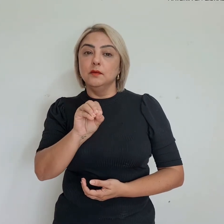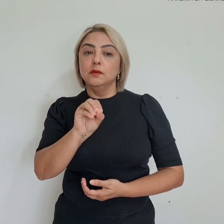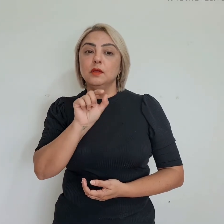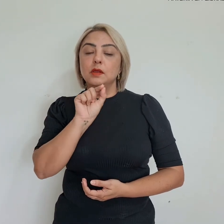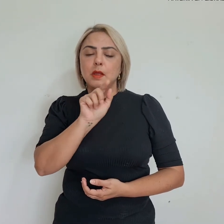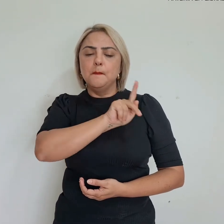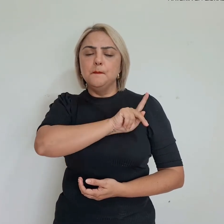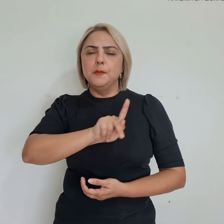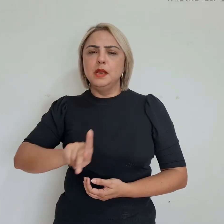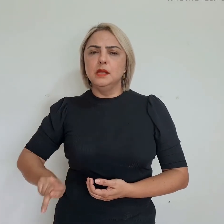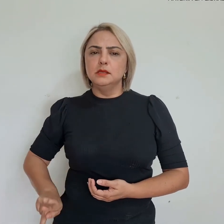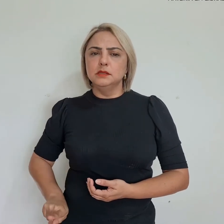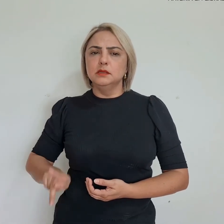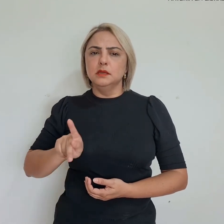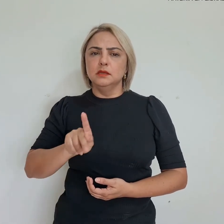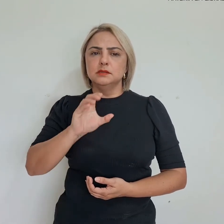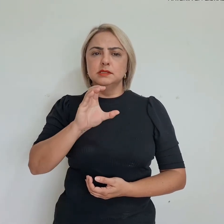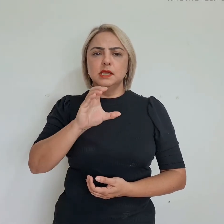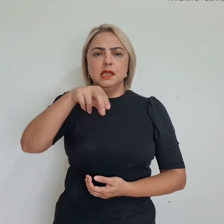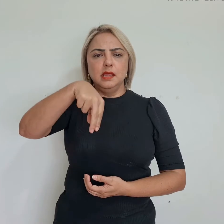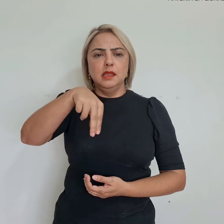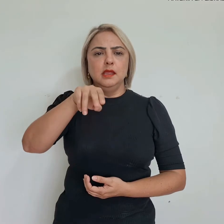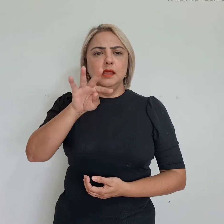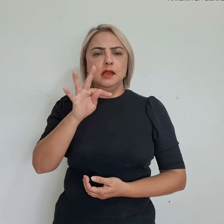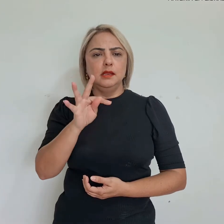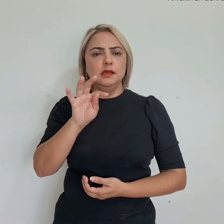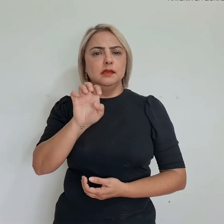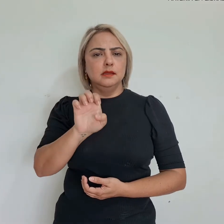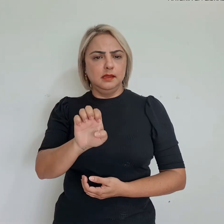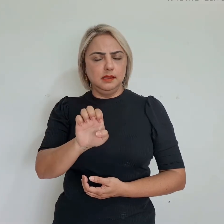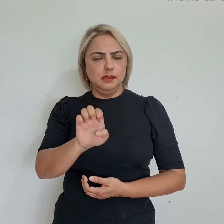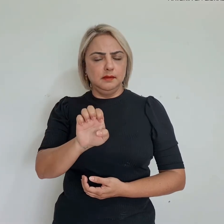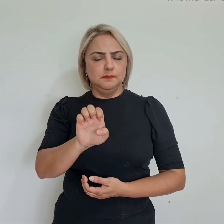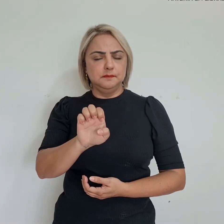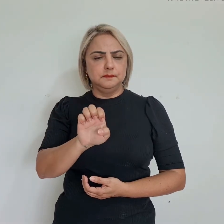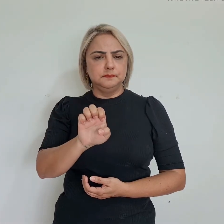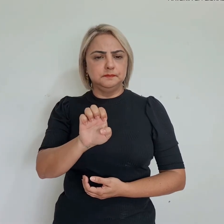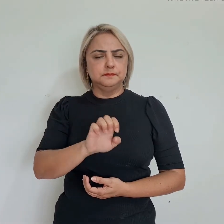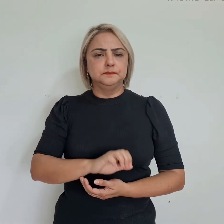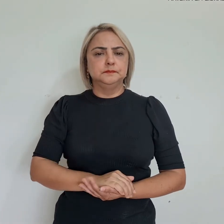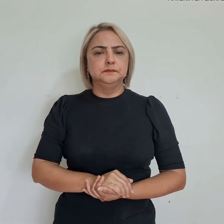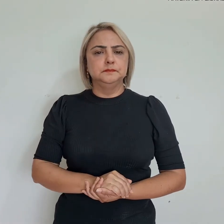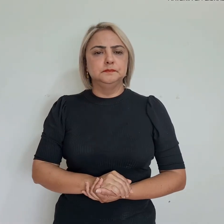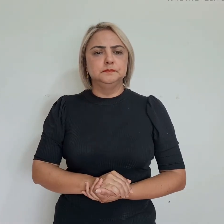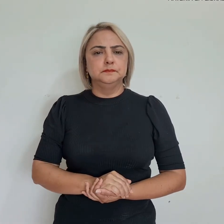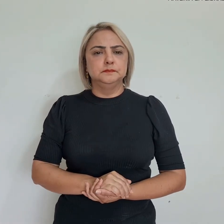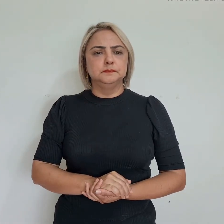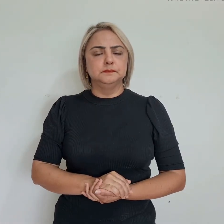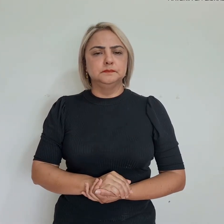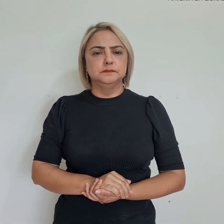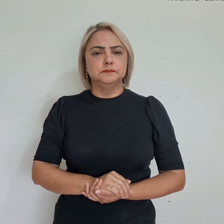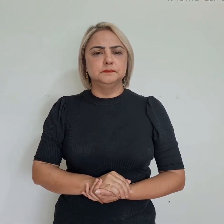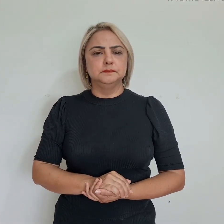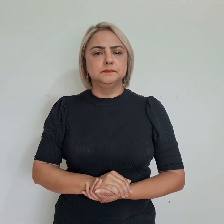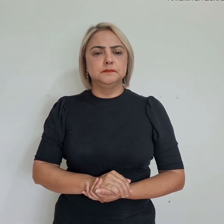Filho, presidente da Confederação Nacional dos Trabalhadores em Educação,